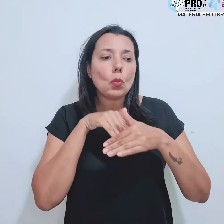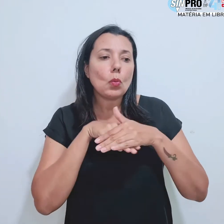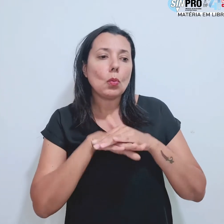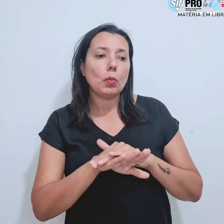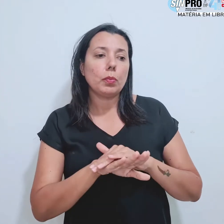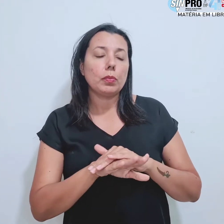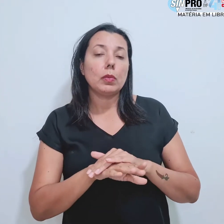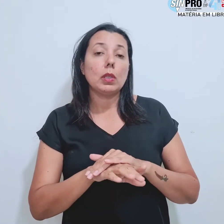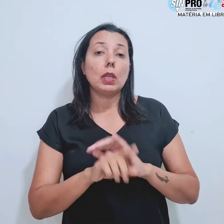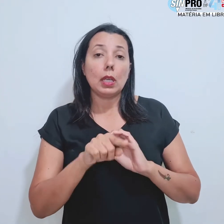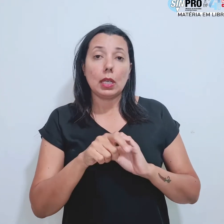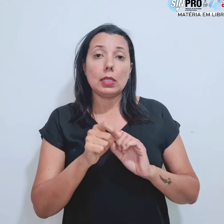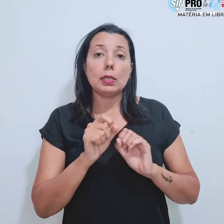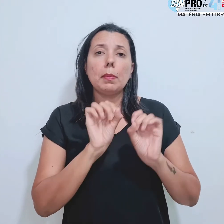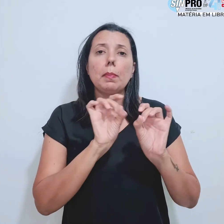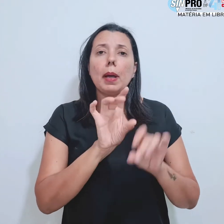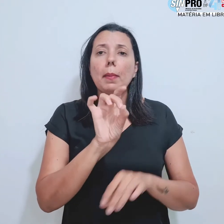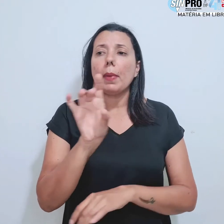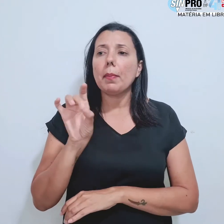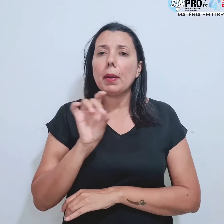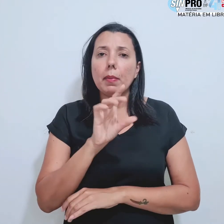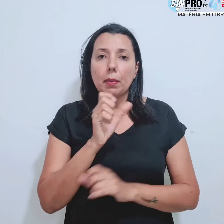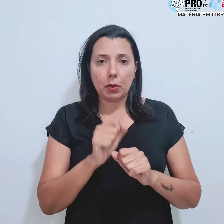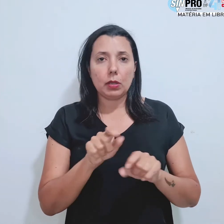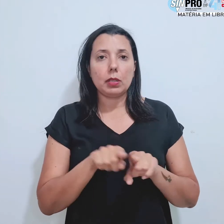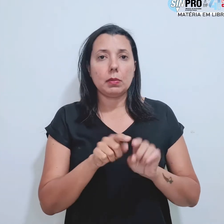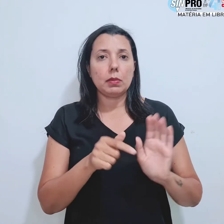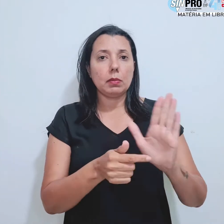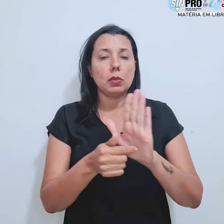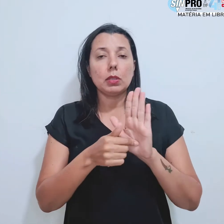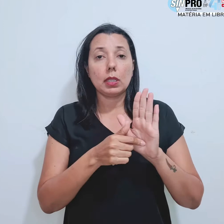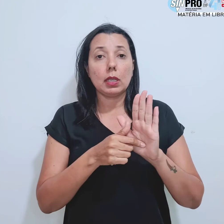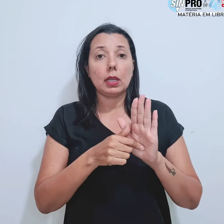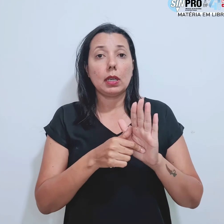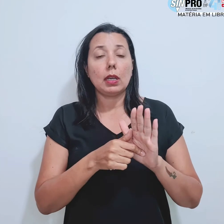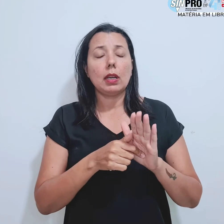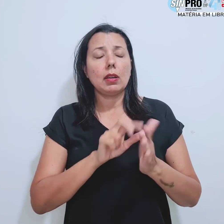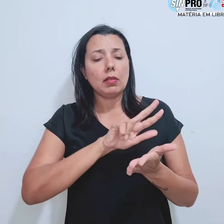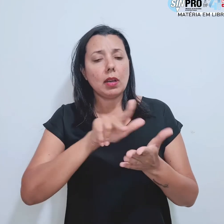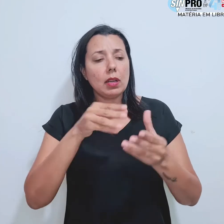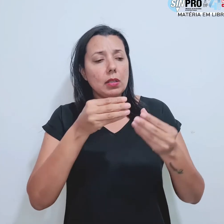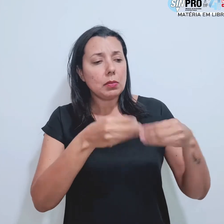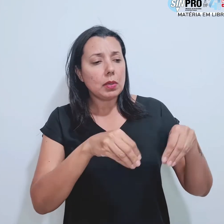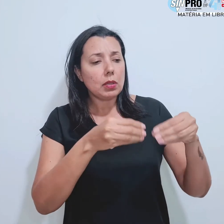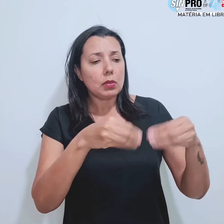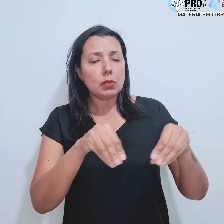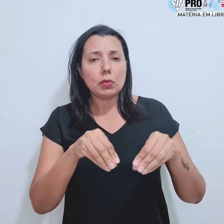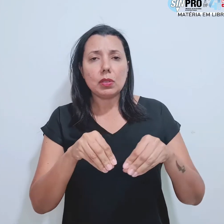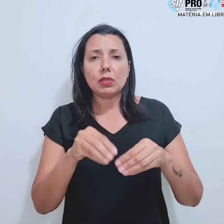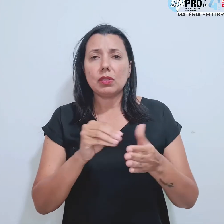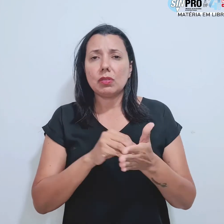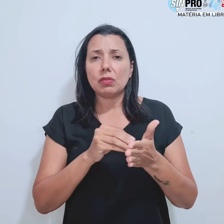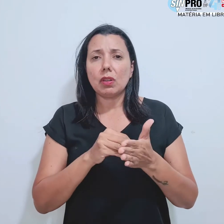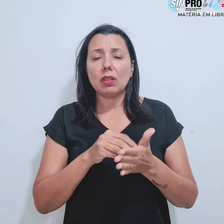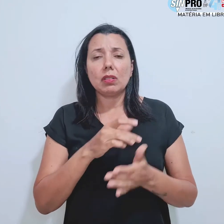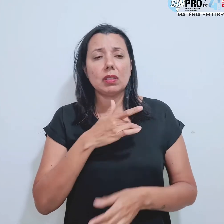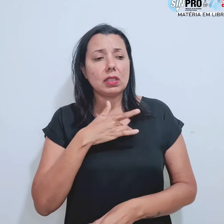recolher. Esse dispositivo também pode trazer grandes prejuízos e desconforto à saúde